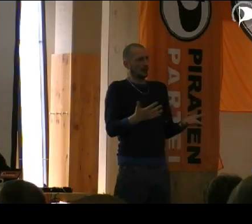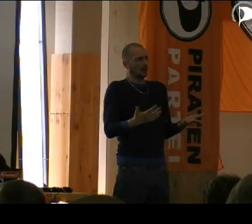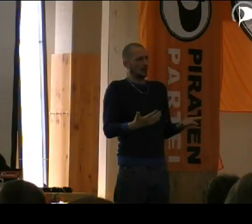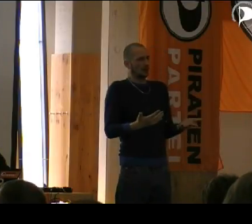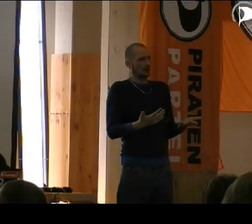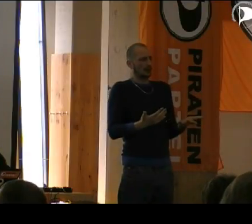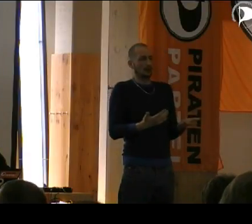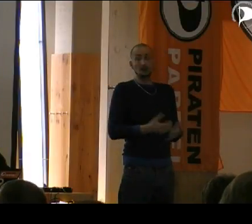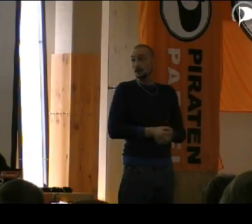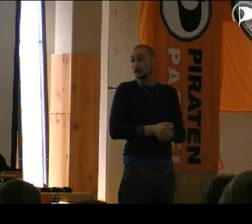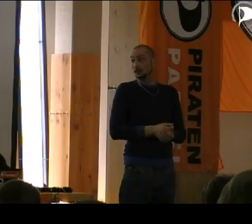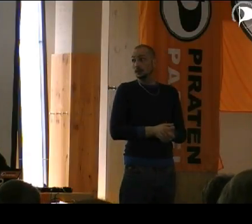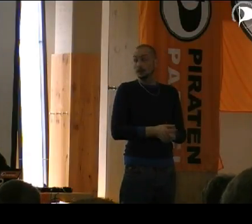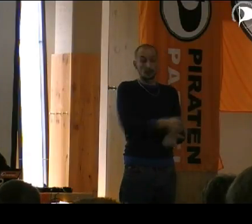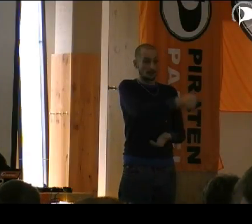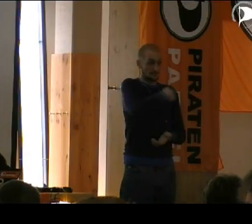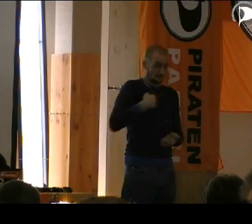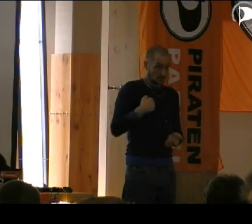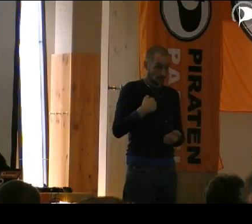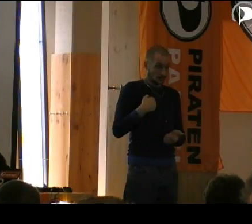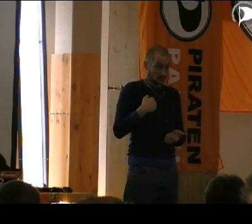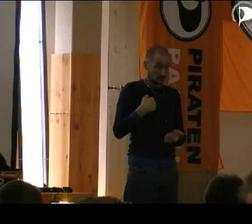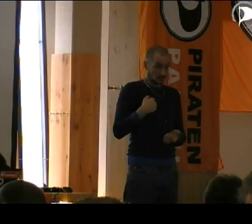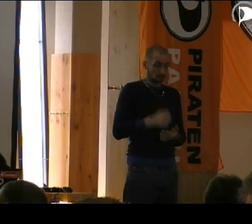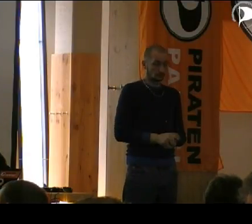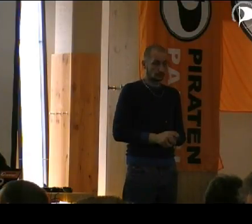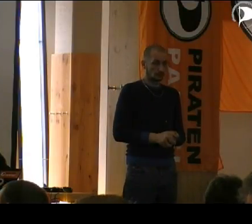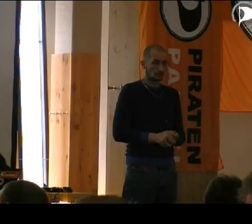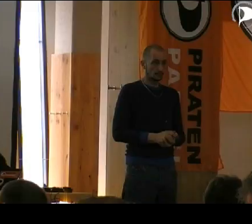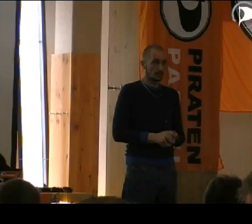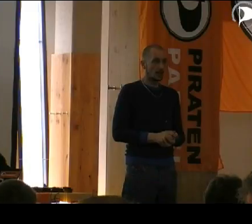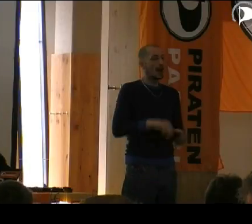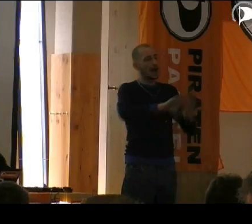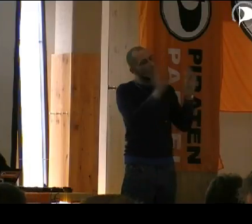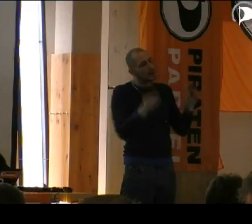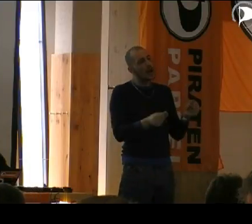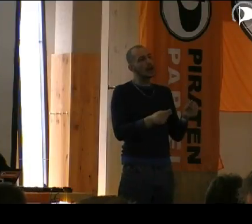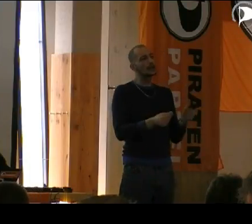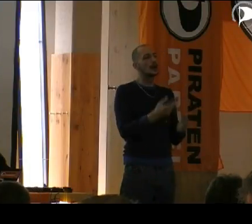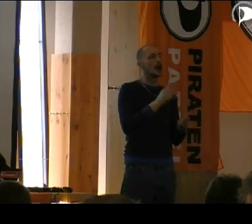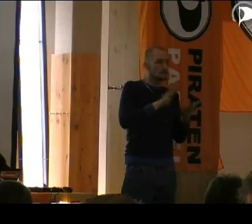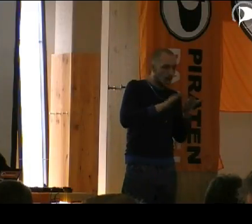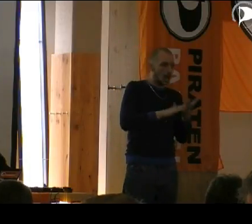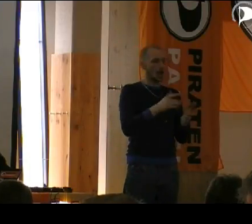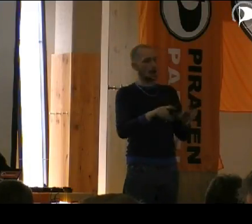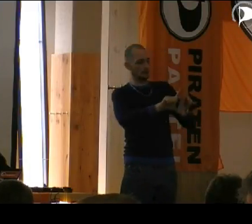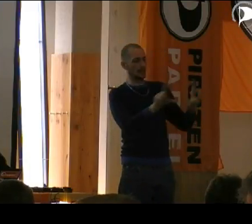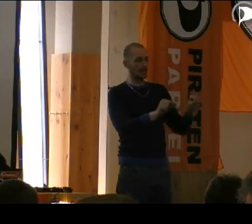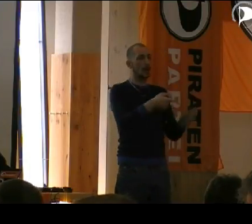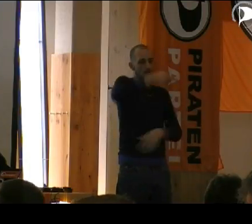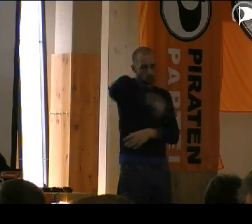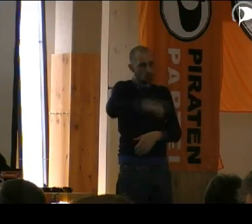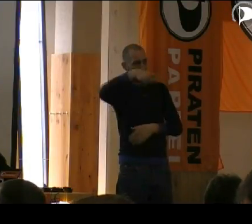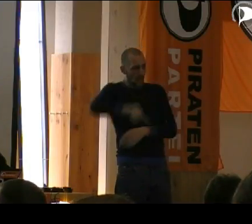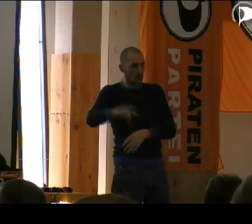ja wir sind die also wir sind alle wahr belege durchgegangen und wird von einzelnen monaten wenig gesagt